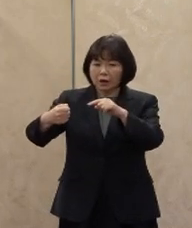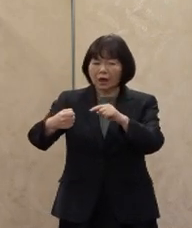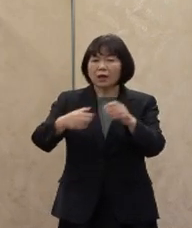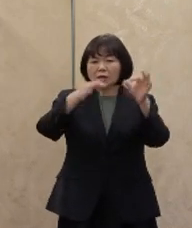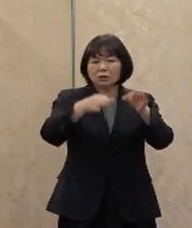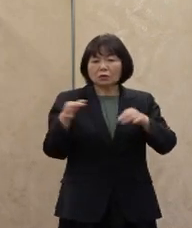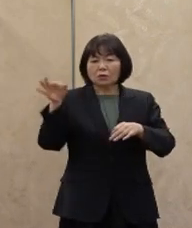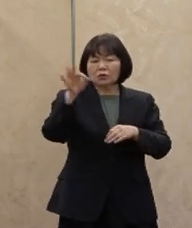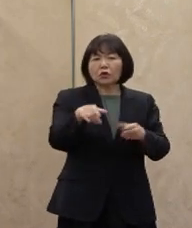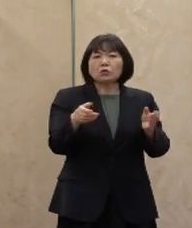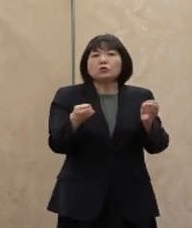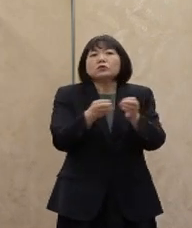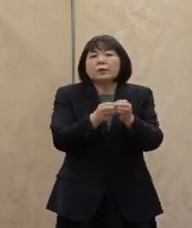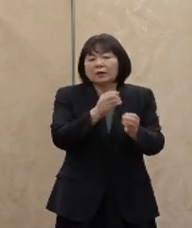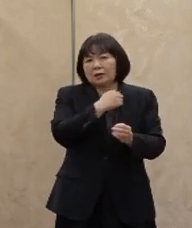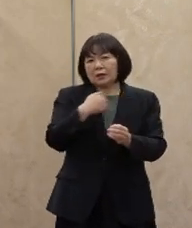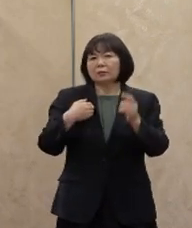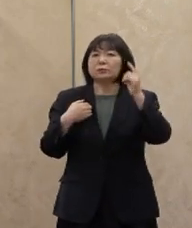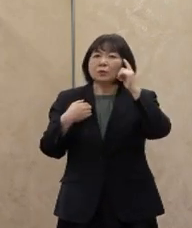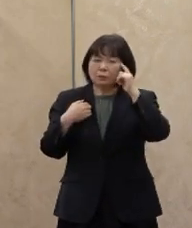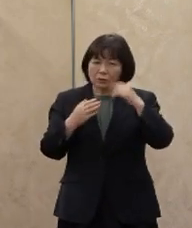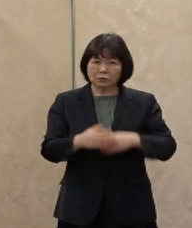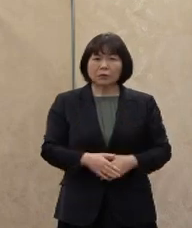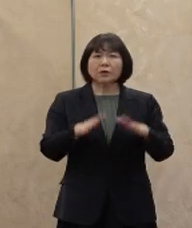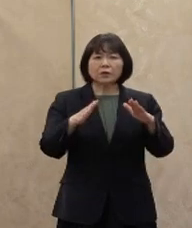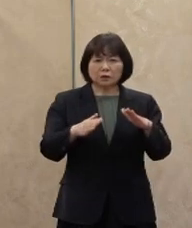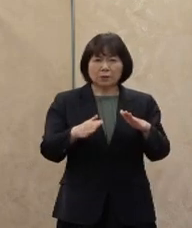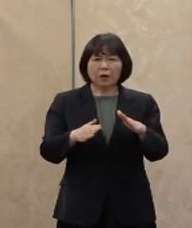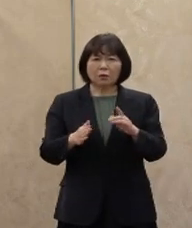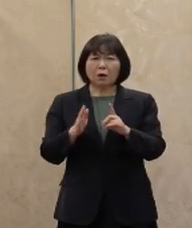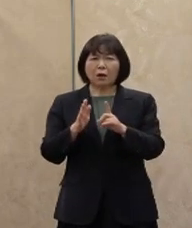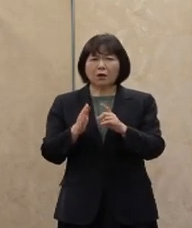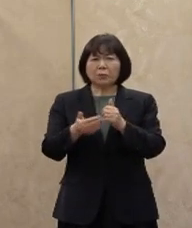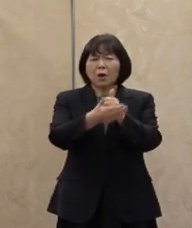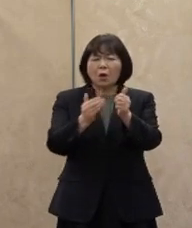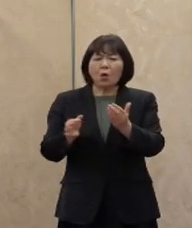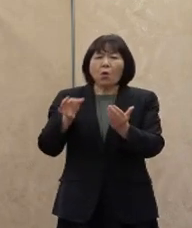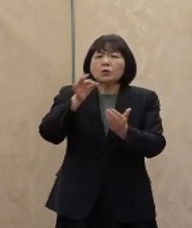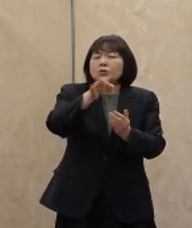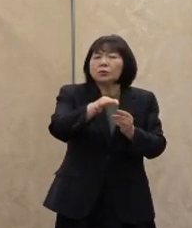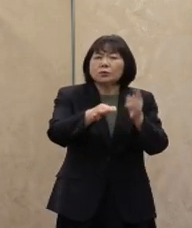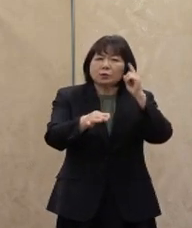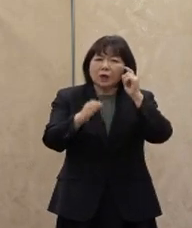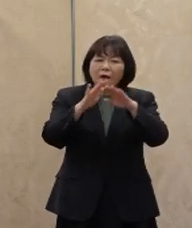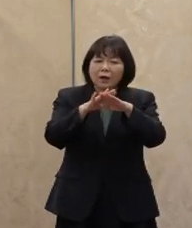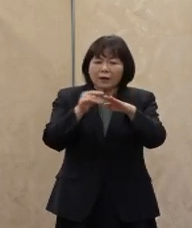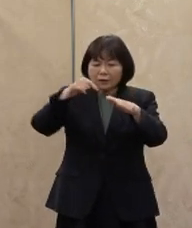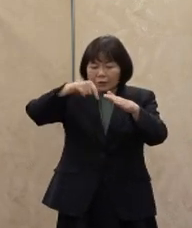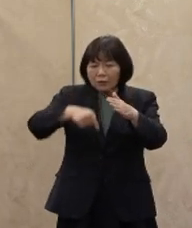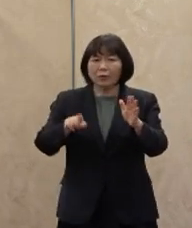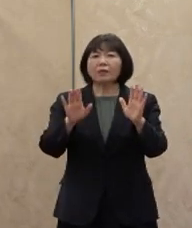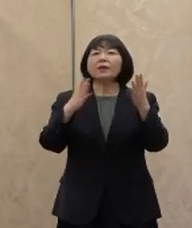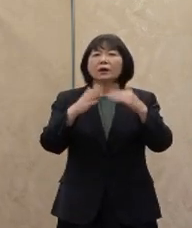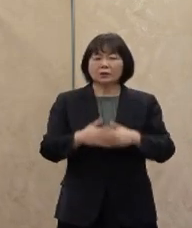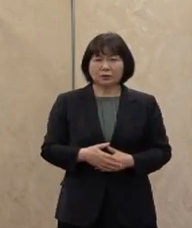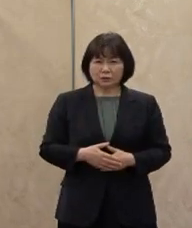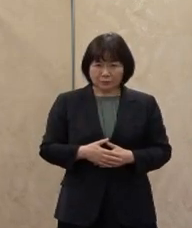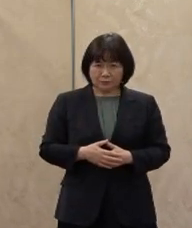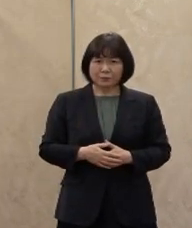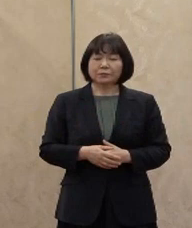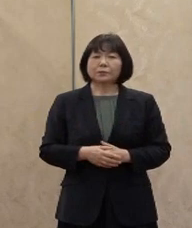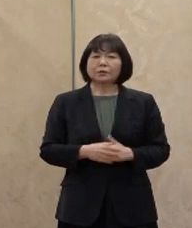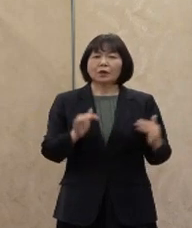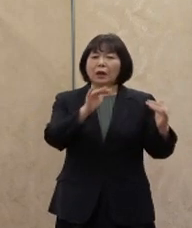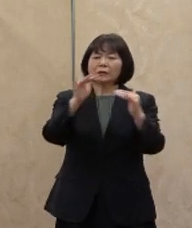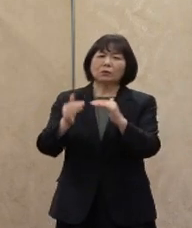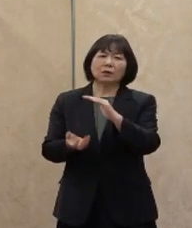も含めてできるわけですよ。でも今はそれ保証っていう規定がないから、あのそれはじゃあその情報を使えるのかっていう議論も出てくる